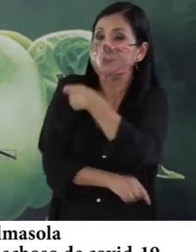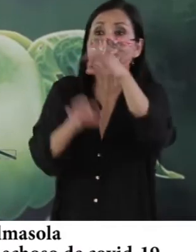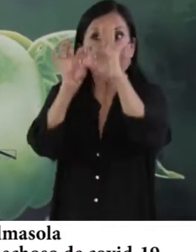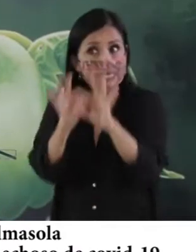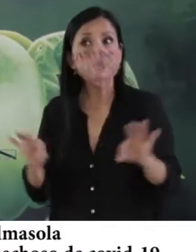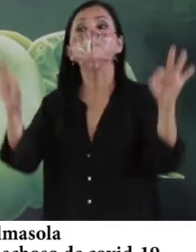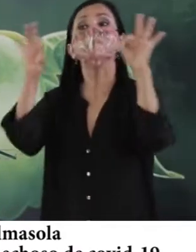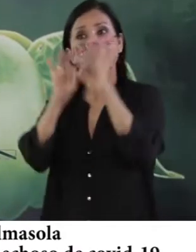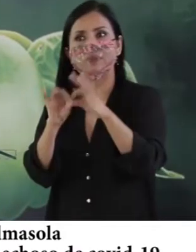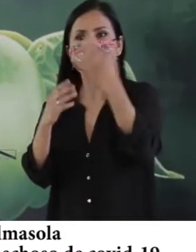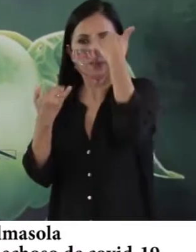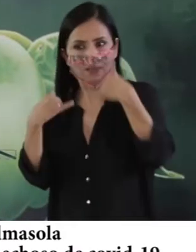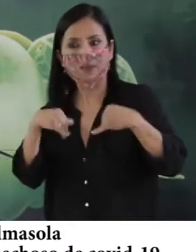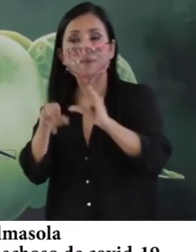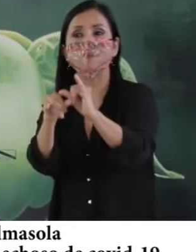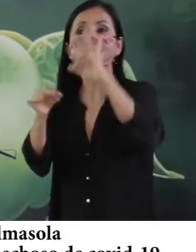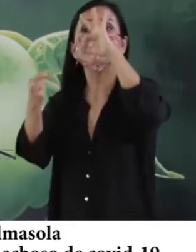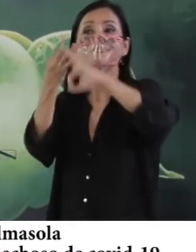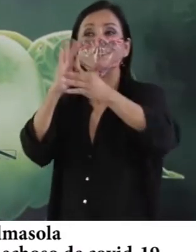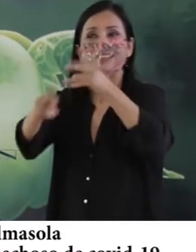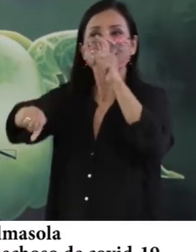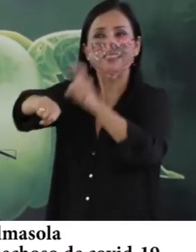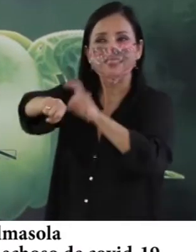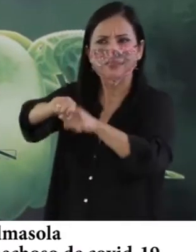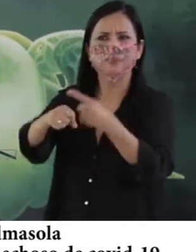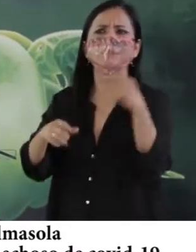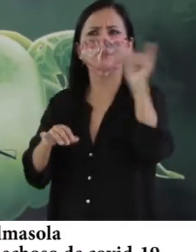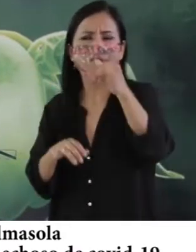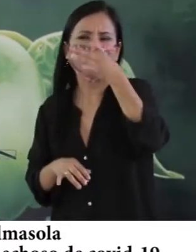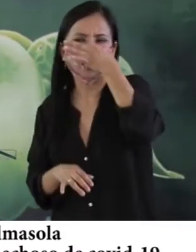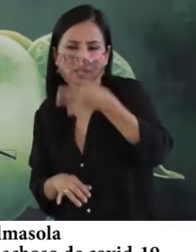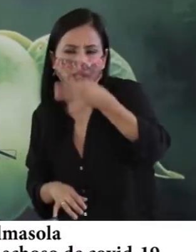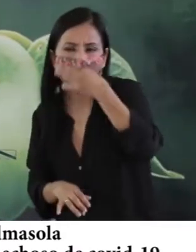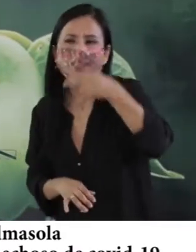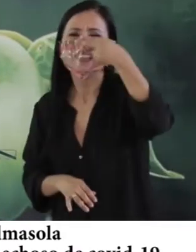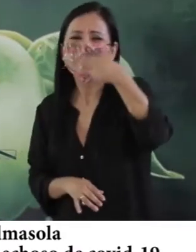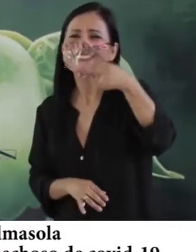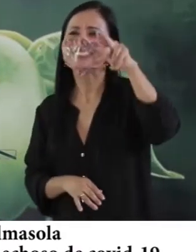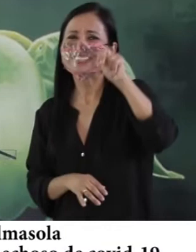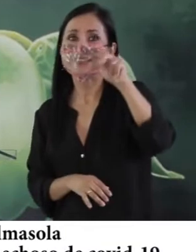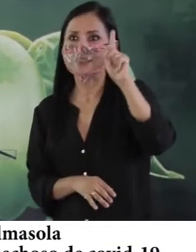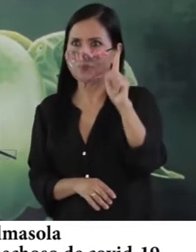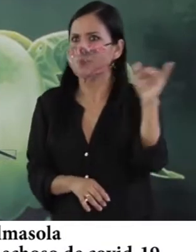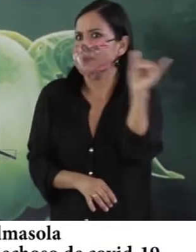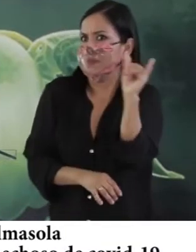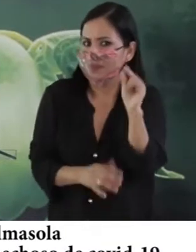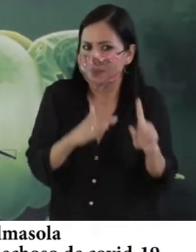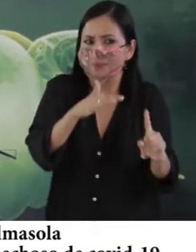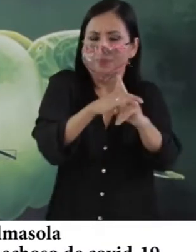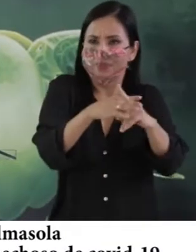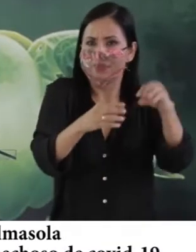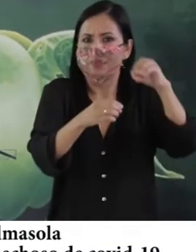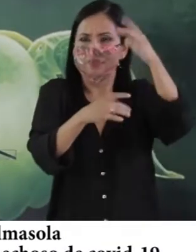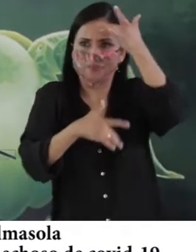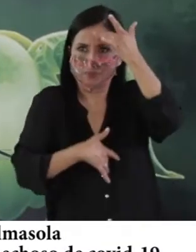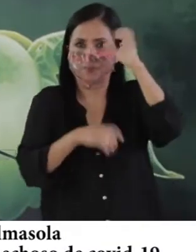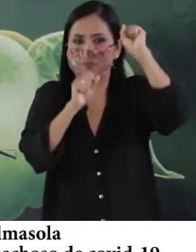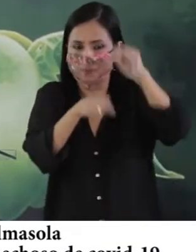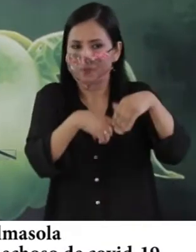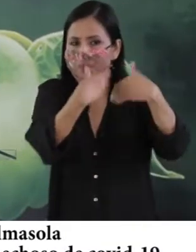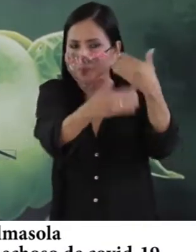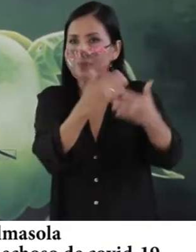importante porque estamos todavía en una época donde la influenza también es una patología que está todavía